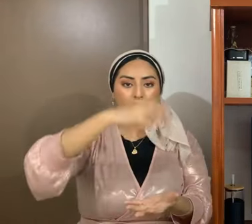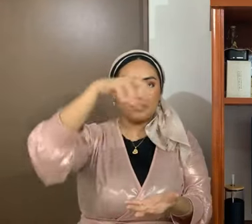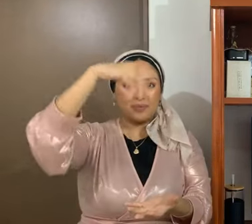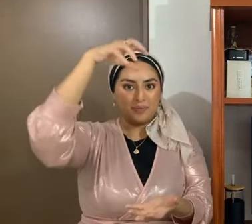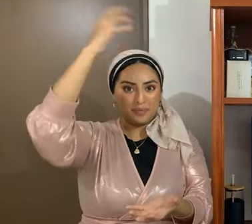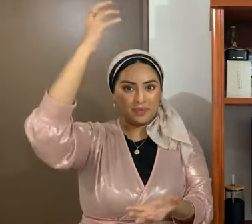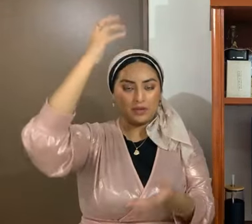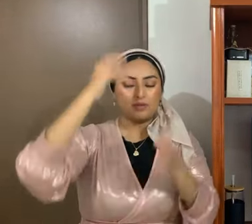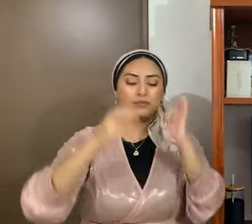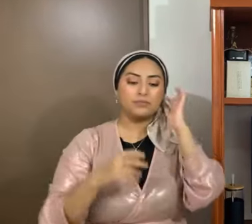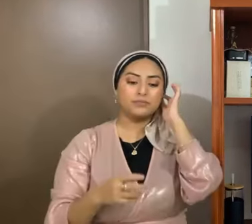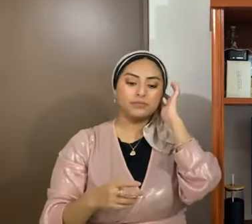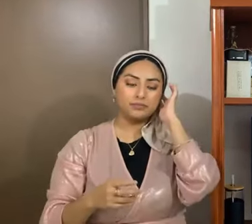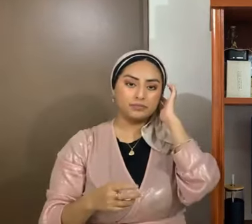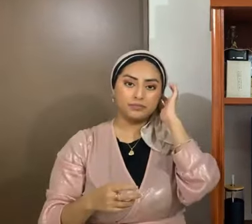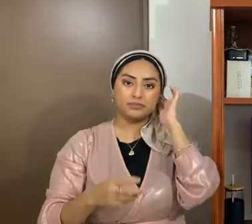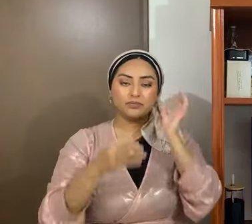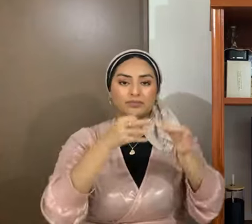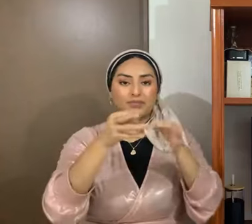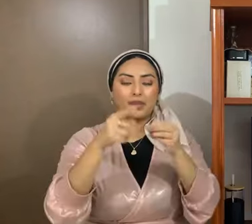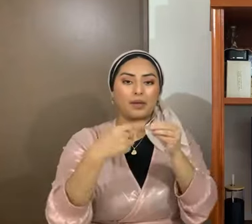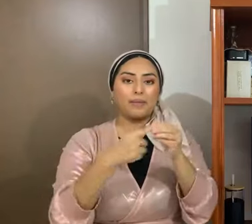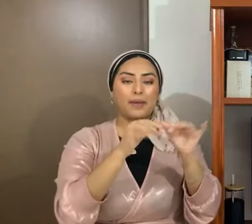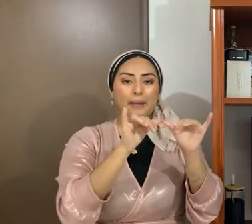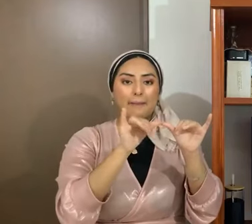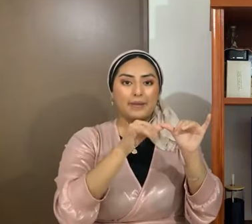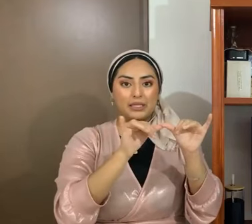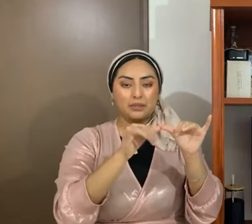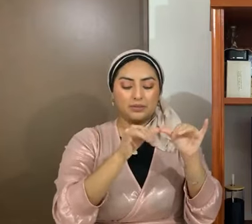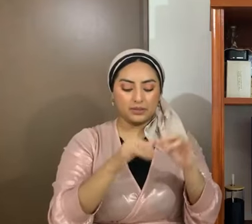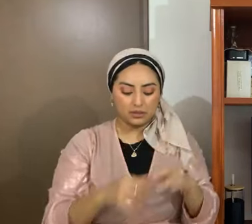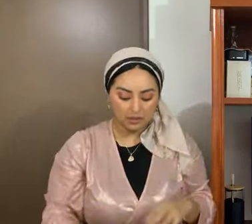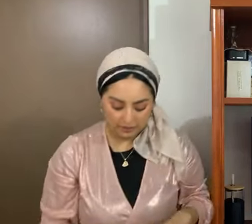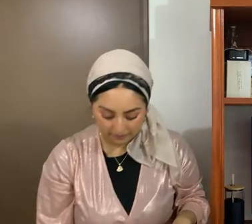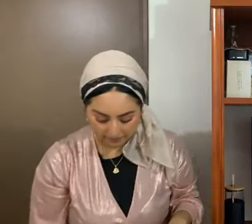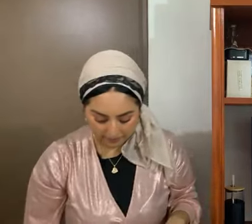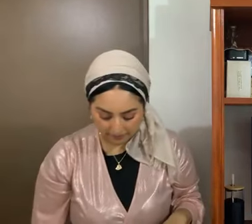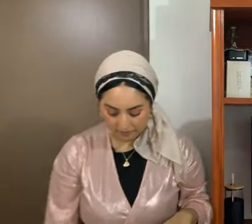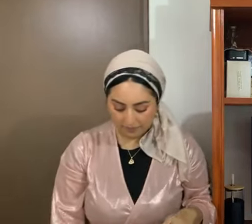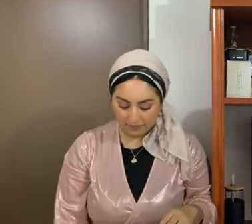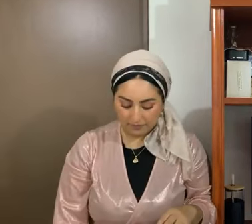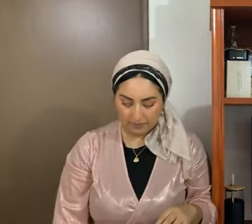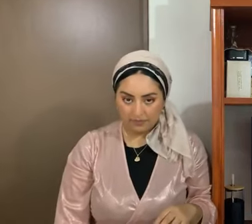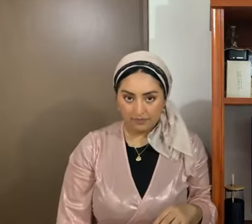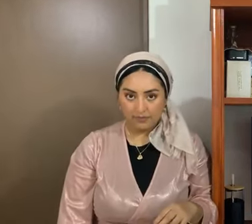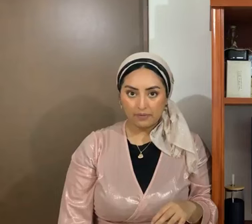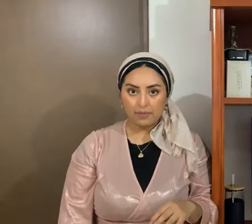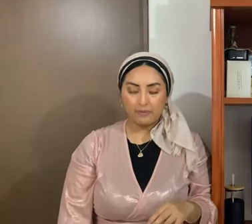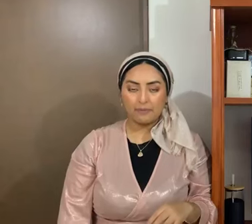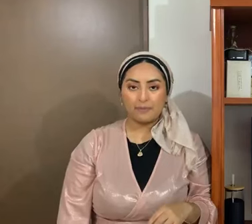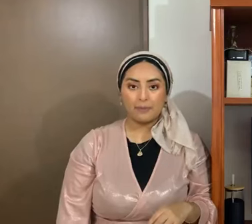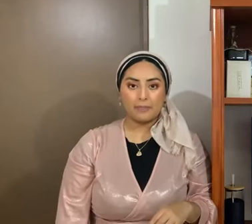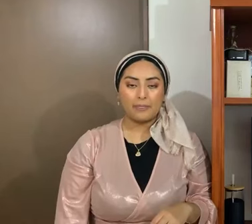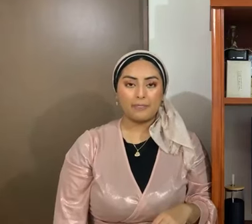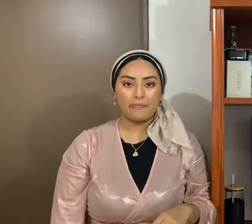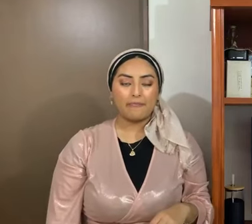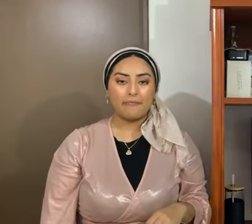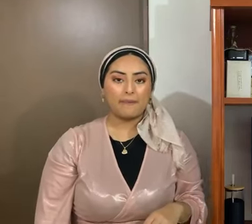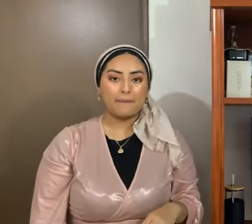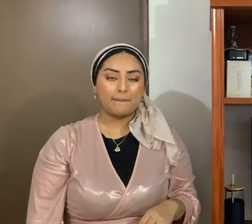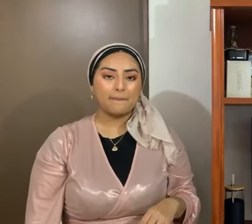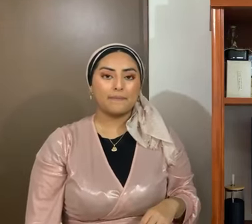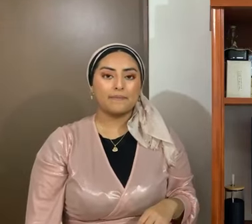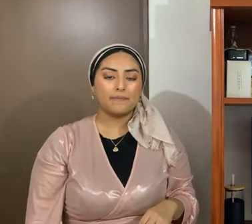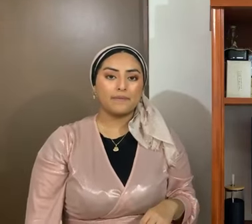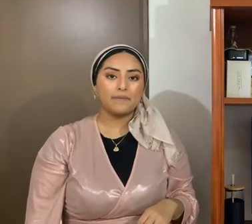codo y de un codo el ancho y su remate por un borde alrededor de un palmo. Este será el zócalo del